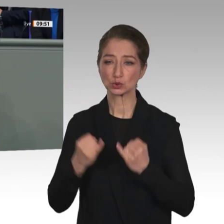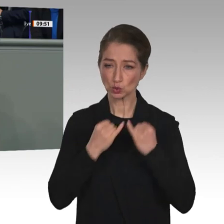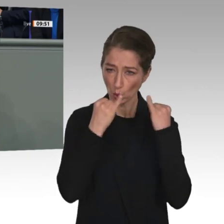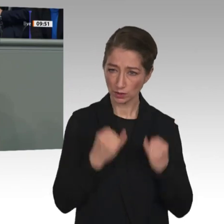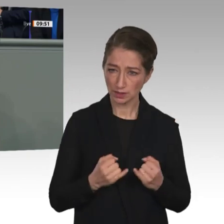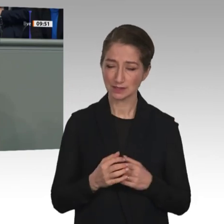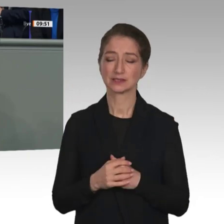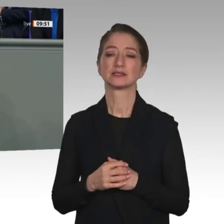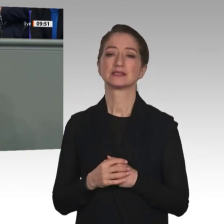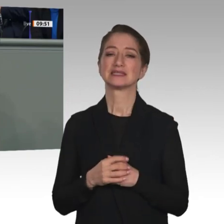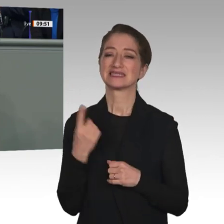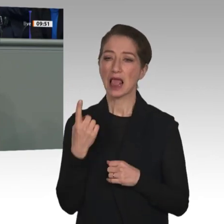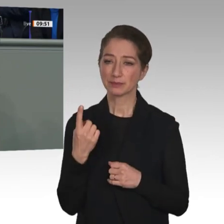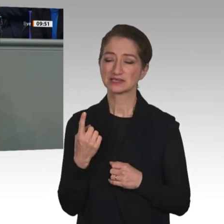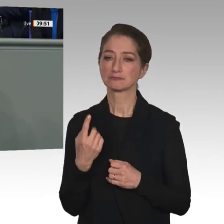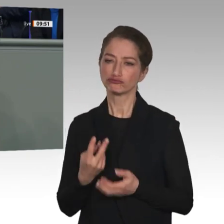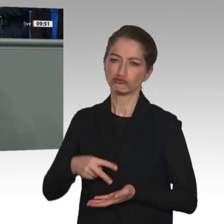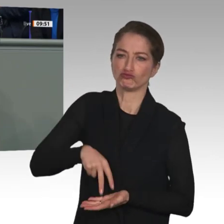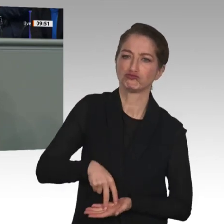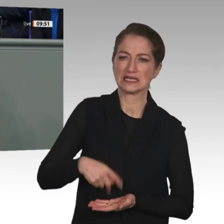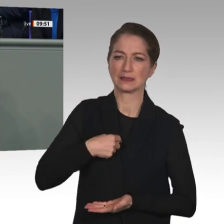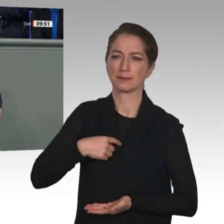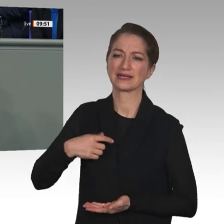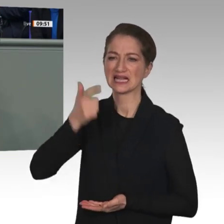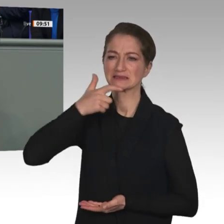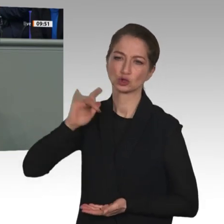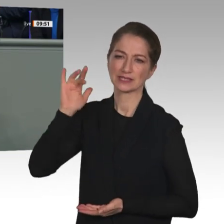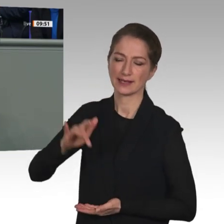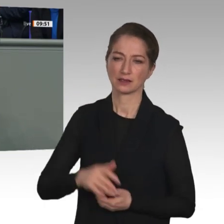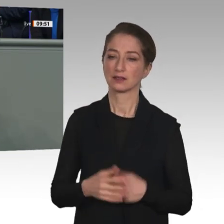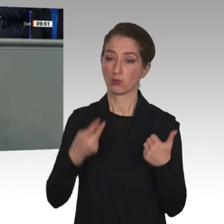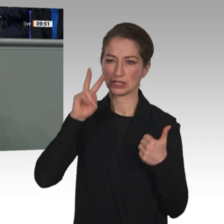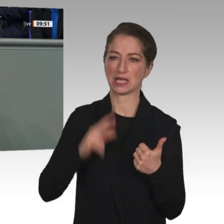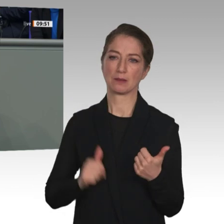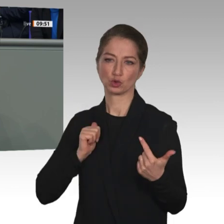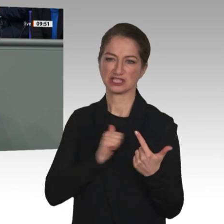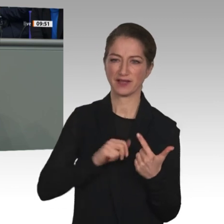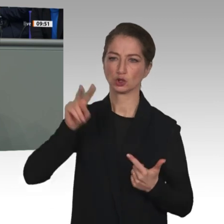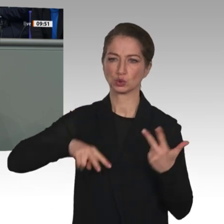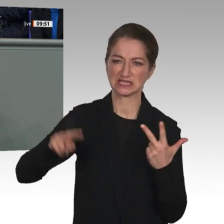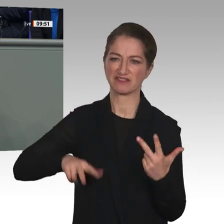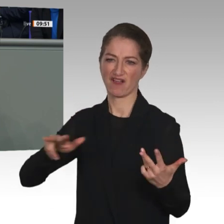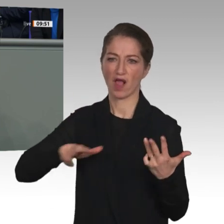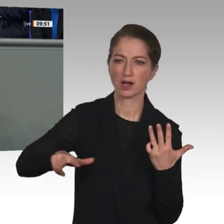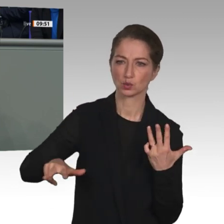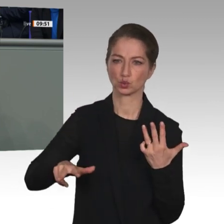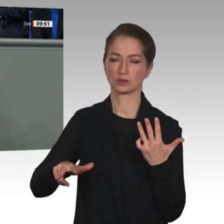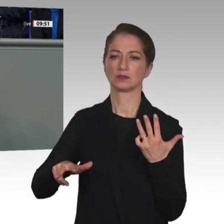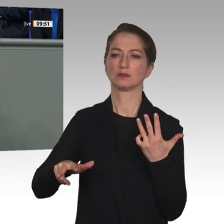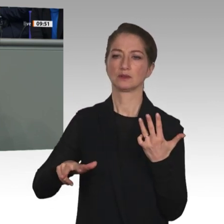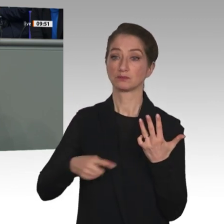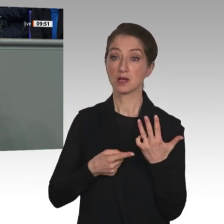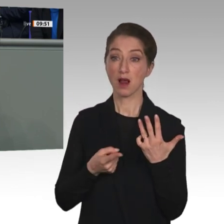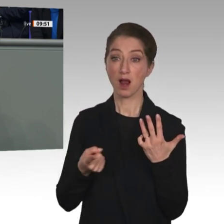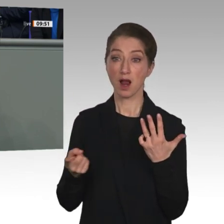Wir brauchen Institutionen, die aufstehen gegen Rassismus. Das sind schon viele, dankenswerter auch bei der Polizei, bei der Bundeswehr, in der Justiz und in der Verwaltung. Aber dies müssen